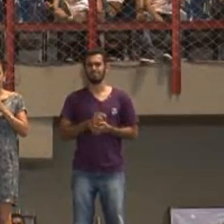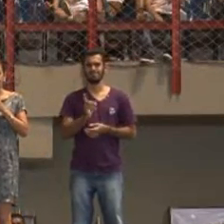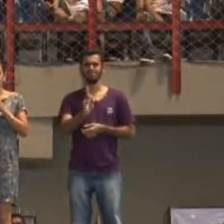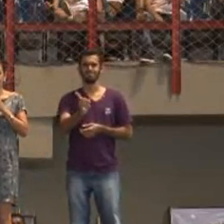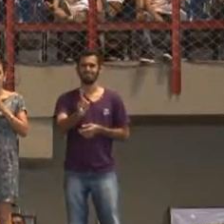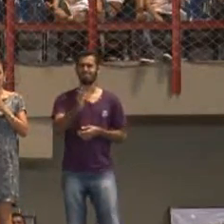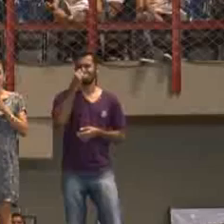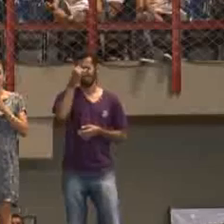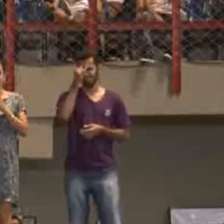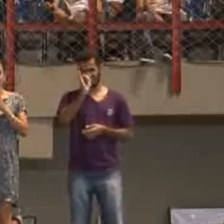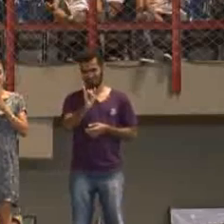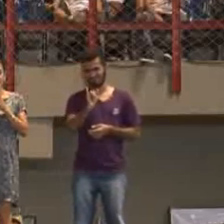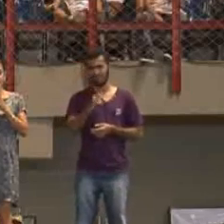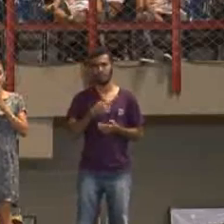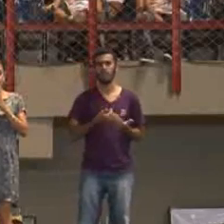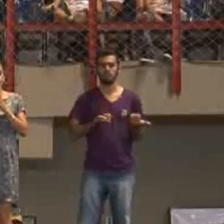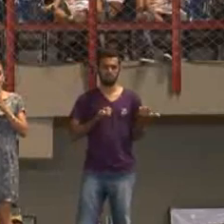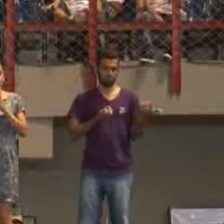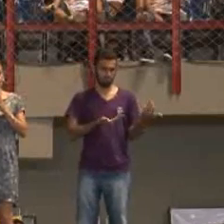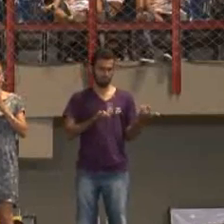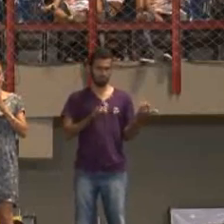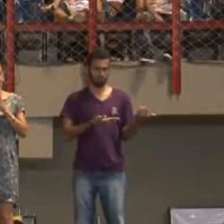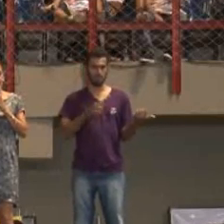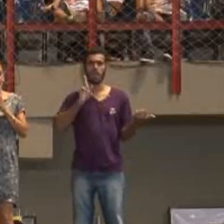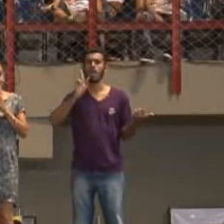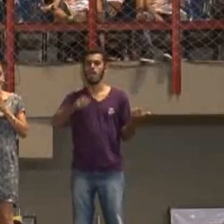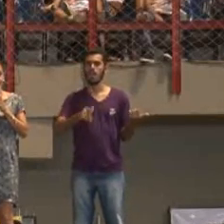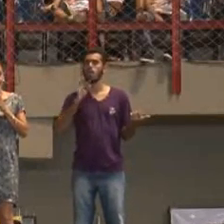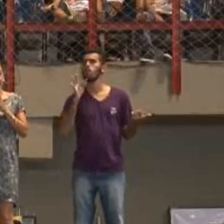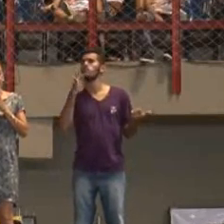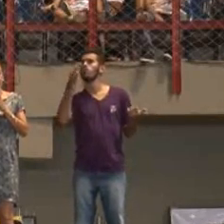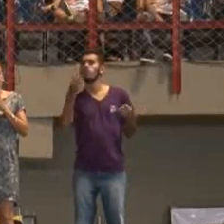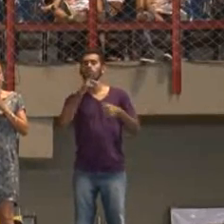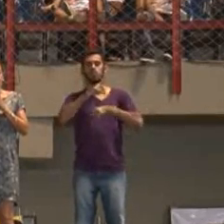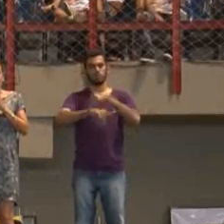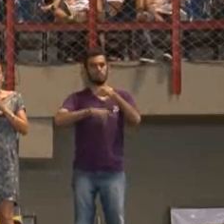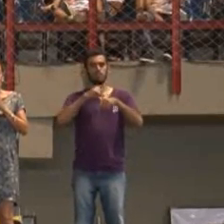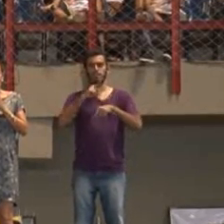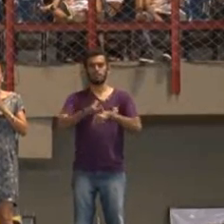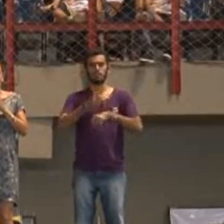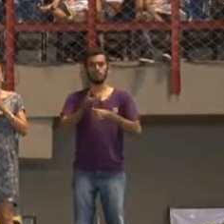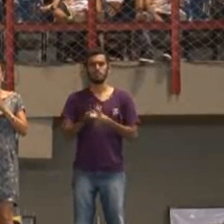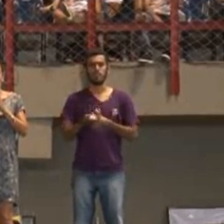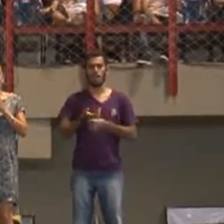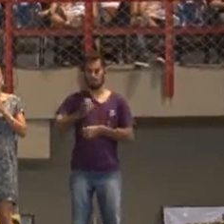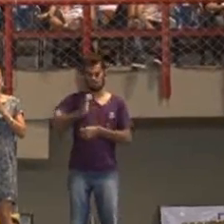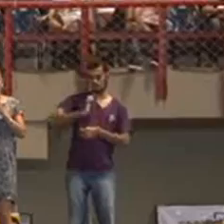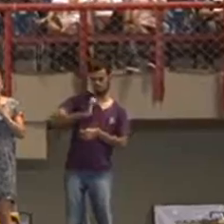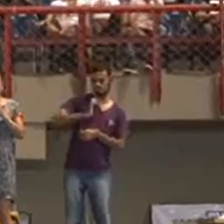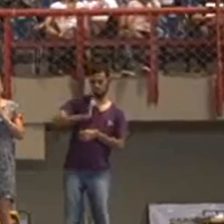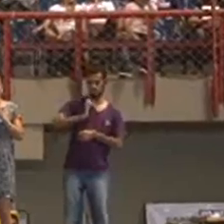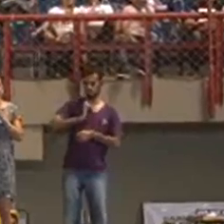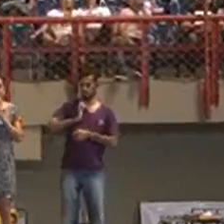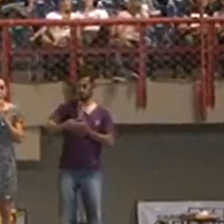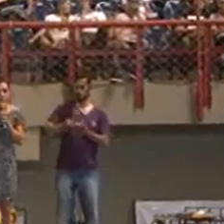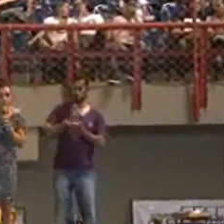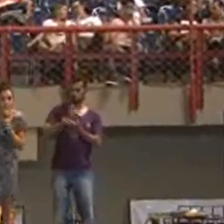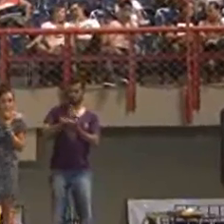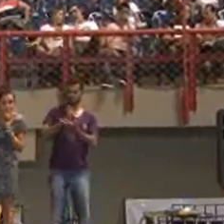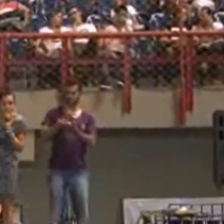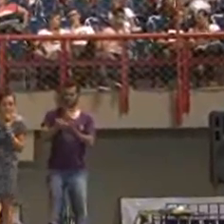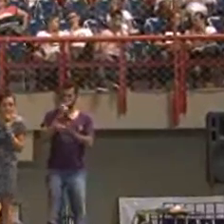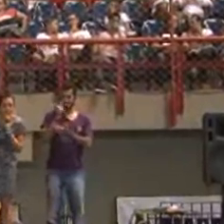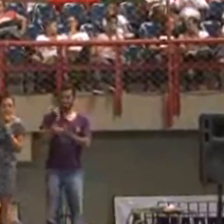não. Os adolescentes são o futuro do país. O rico cada vez mais